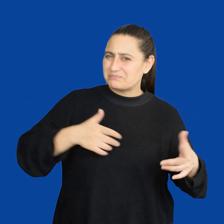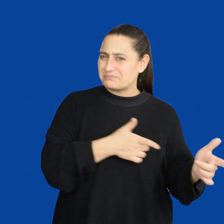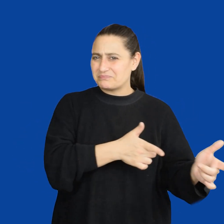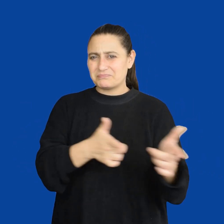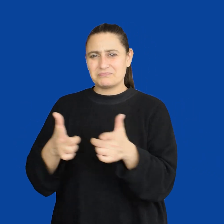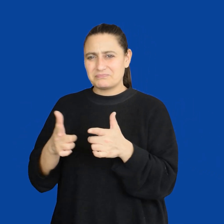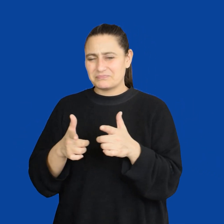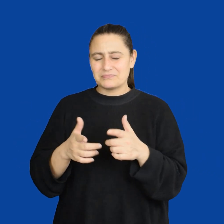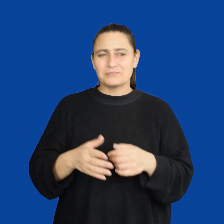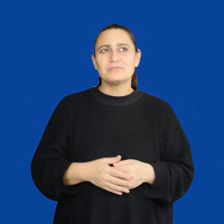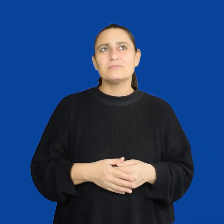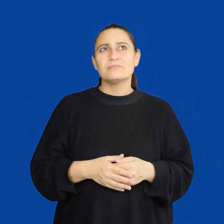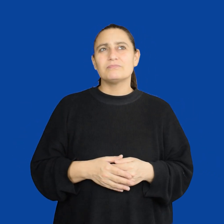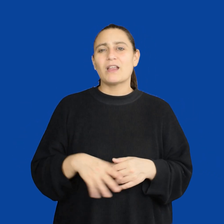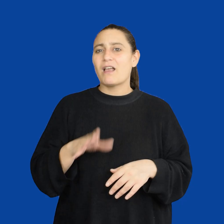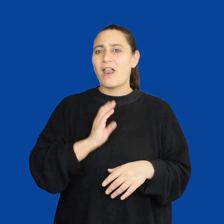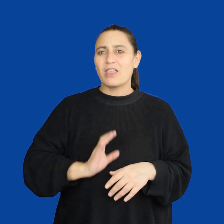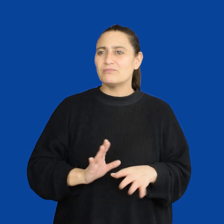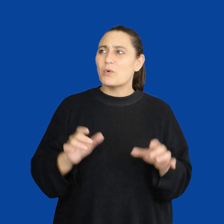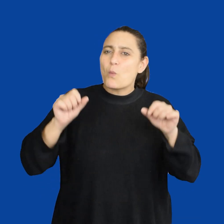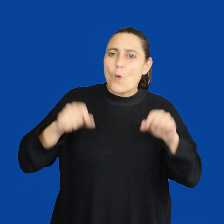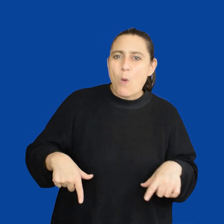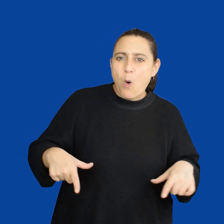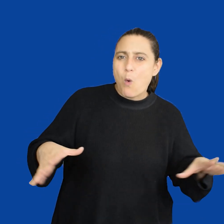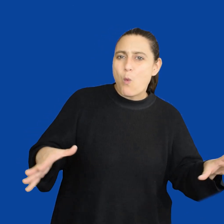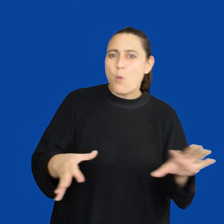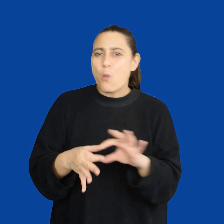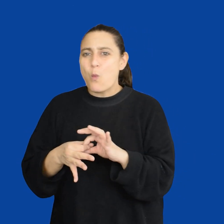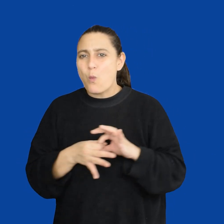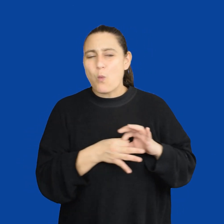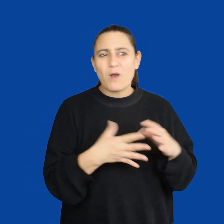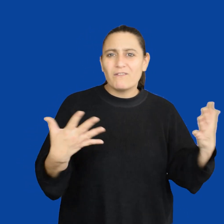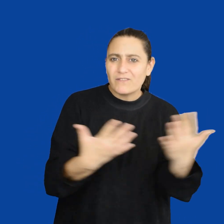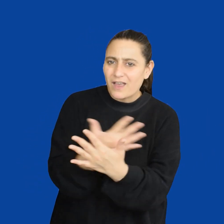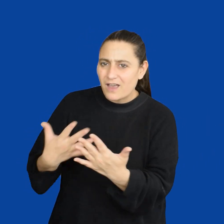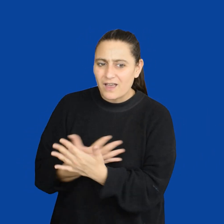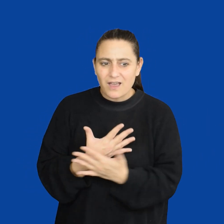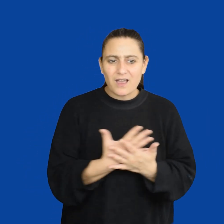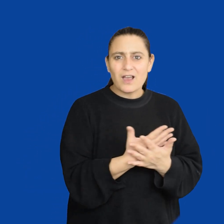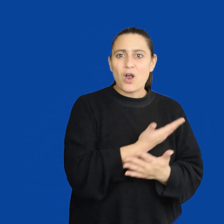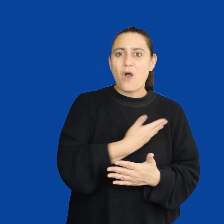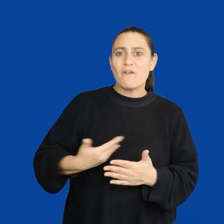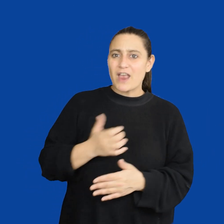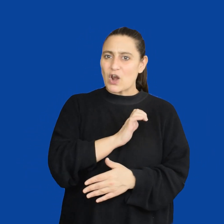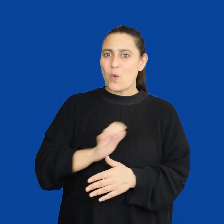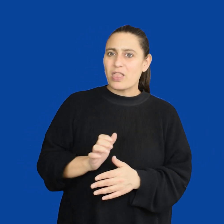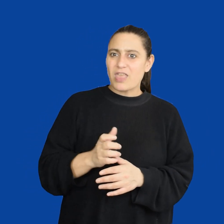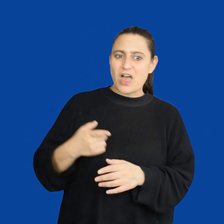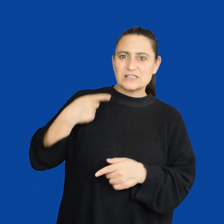la humanidad. Las características comunes que unen a todas las víctimas es que su verdugo fue el gobierno del